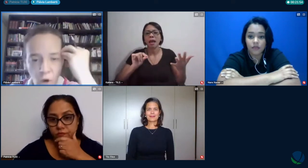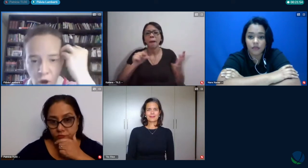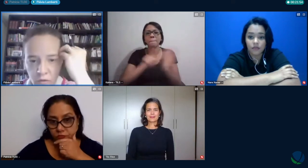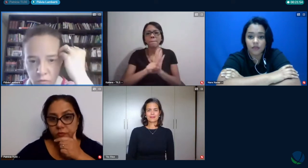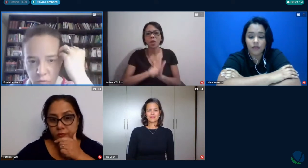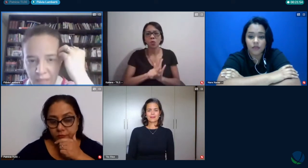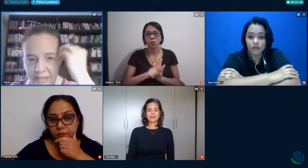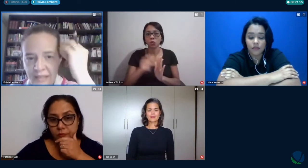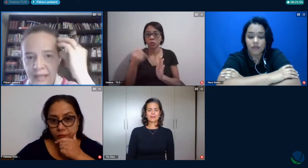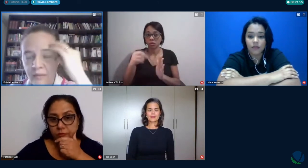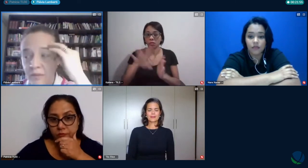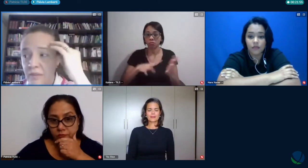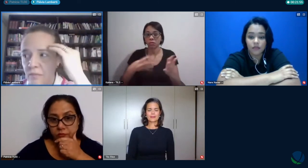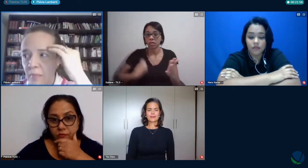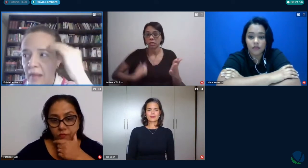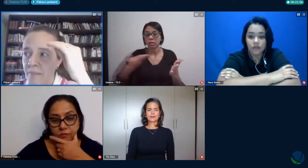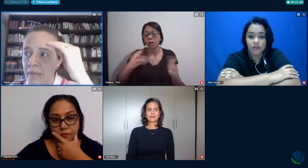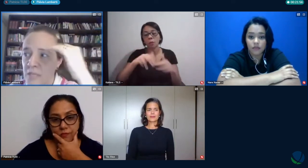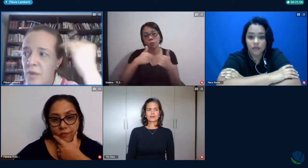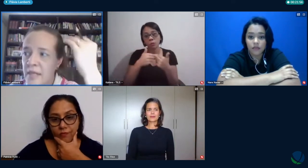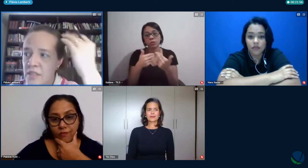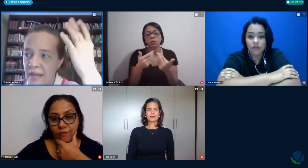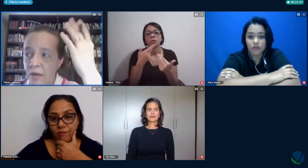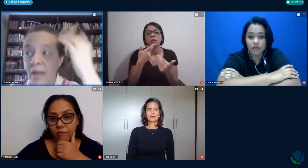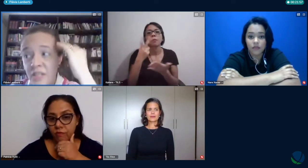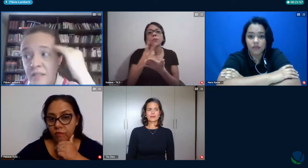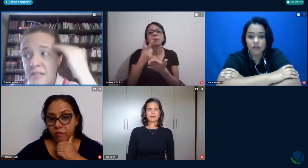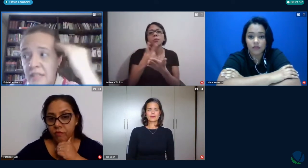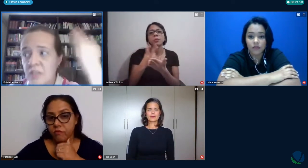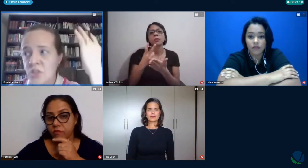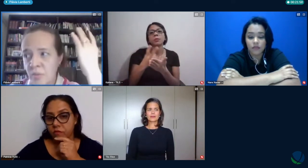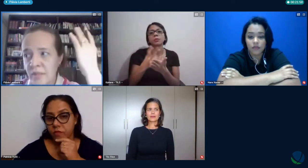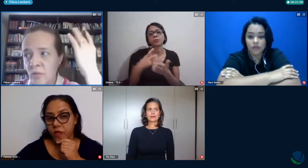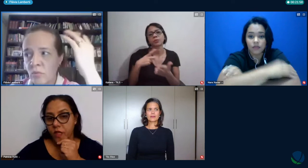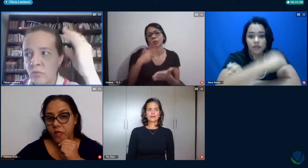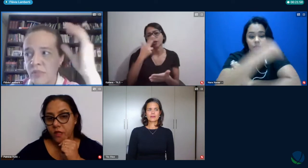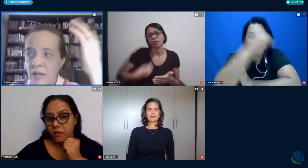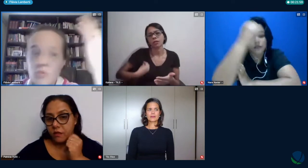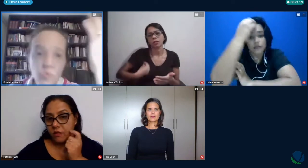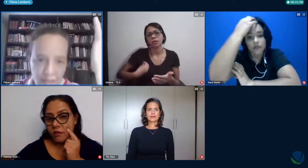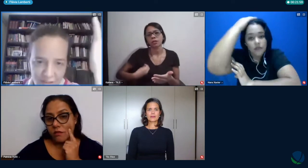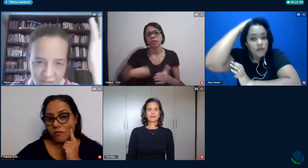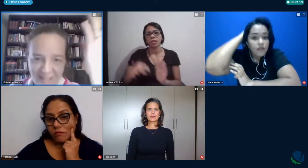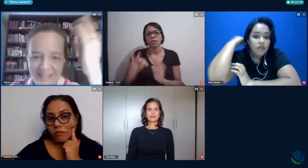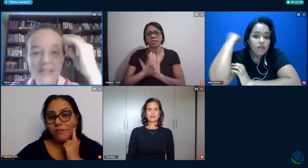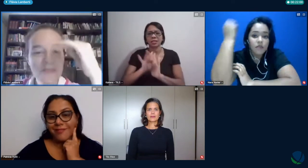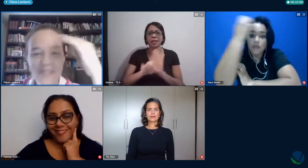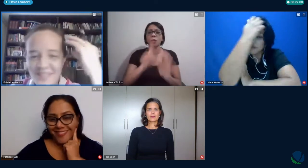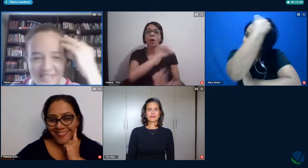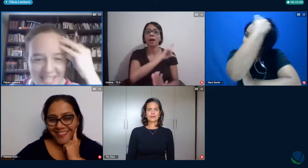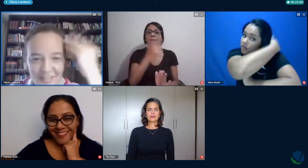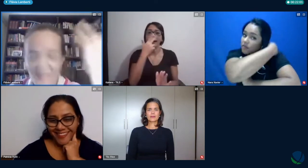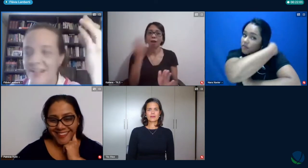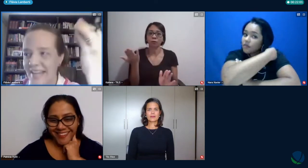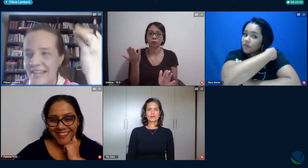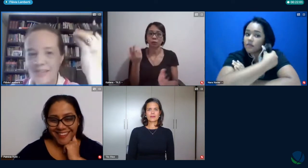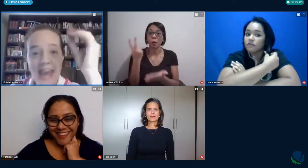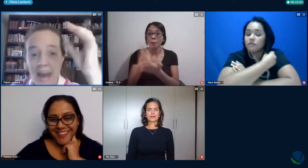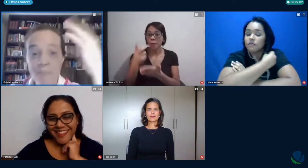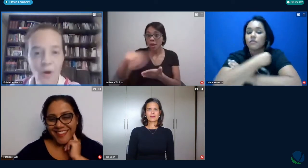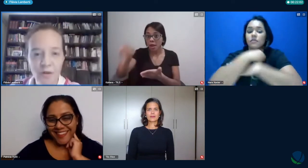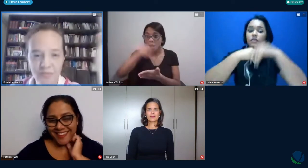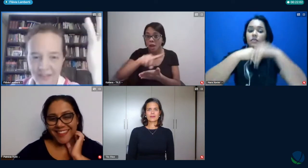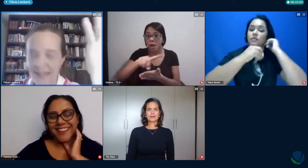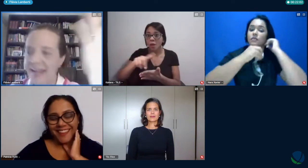qualquer modo, assim... Mesmo antes, eu acho que existe um texto antes, mesmo que vocês não tenham acesso,